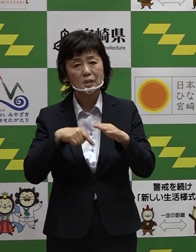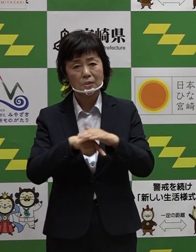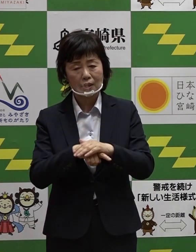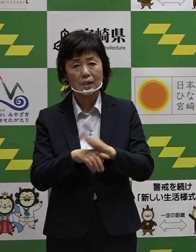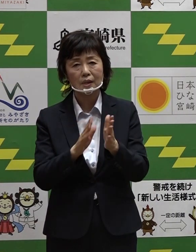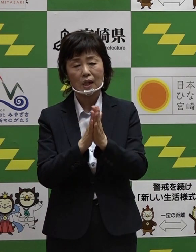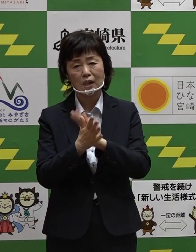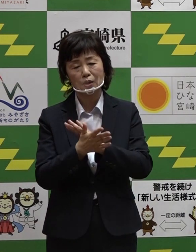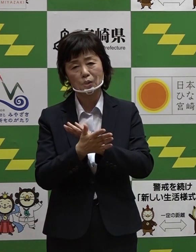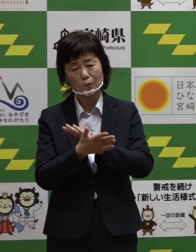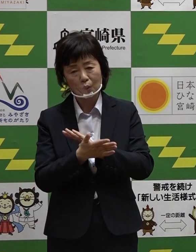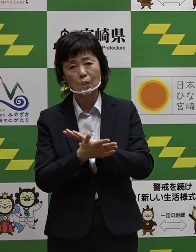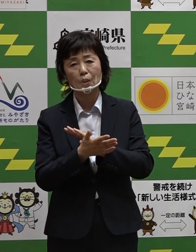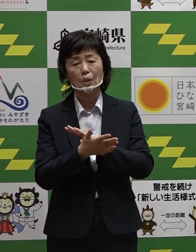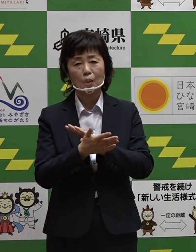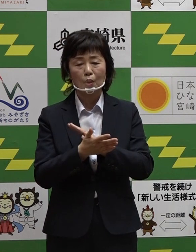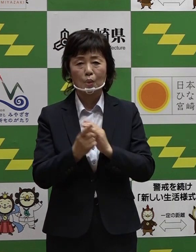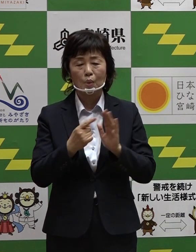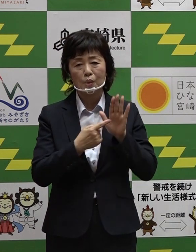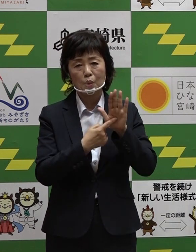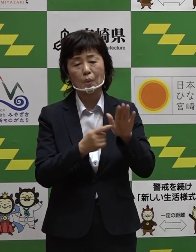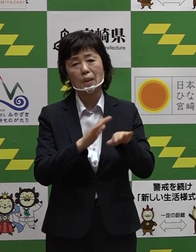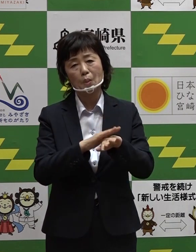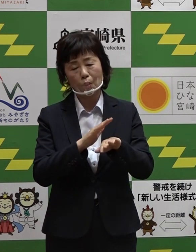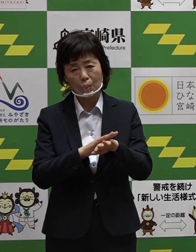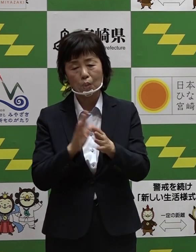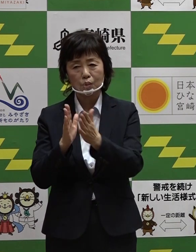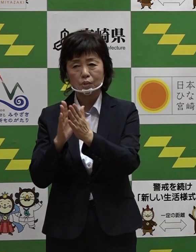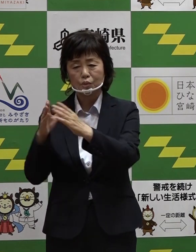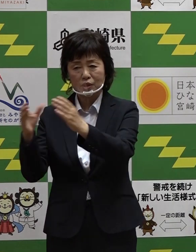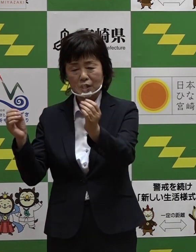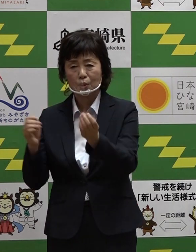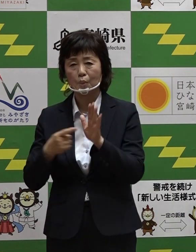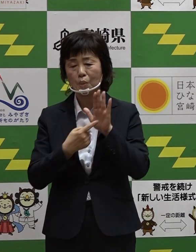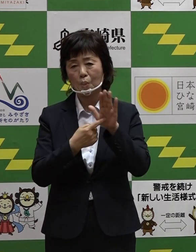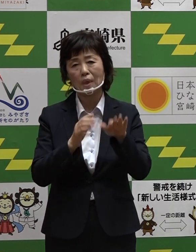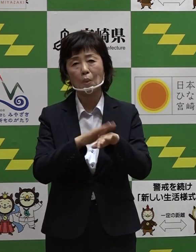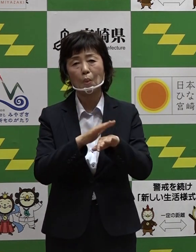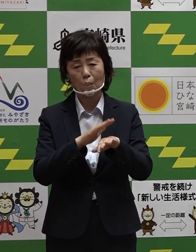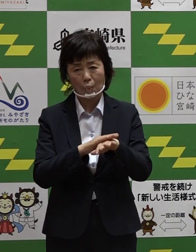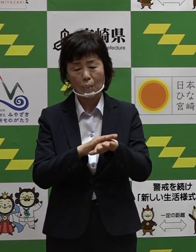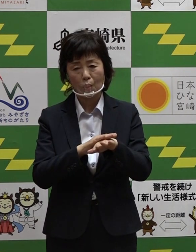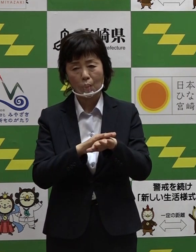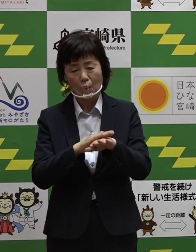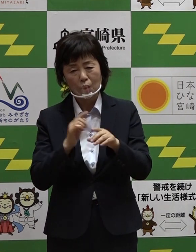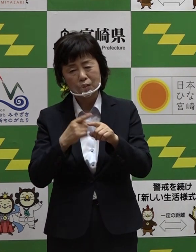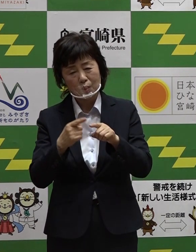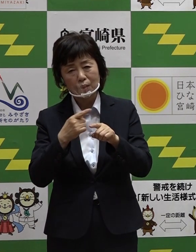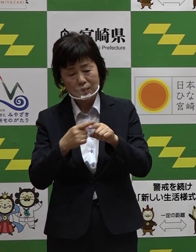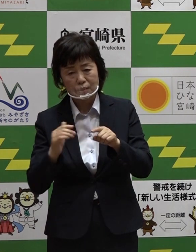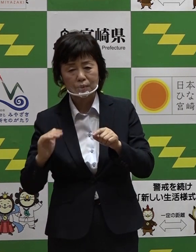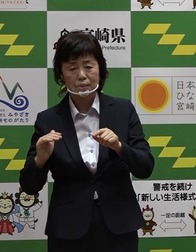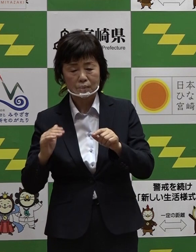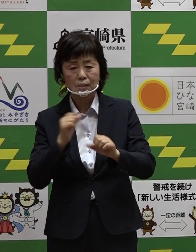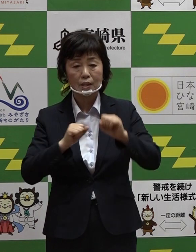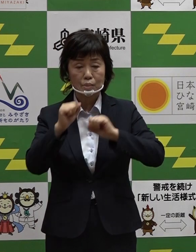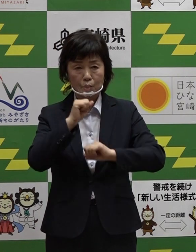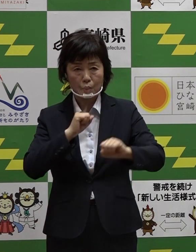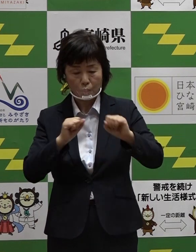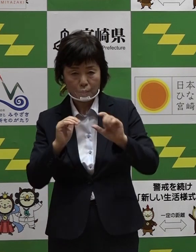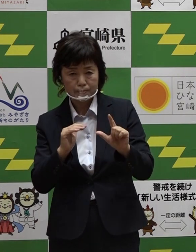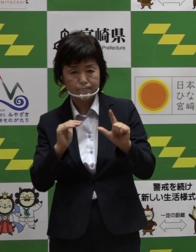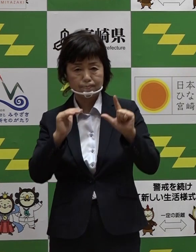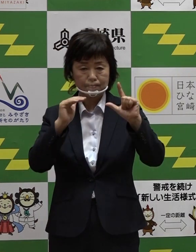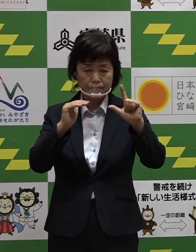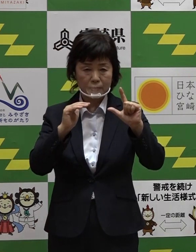独自の表現だし国の方の表現でありまして、まあ、段階的に活動を上げていくという中でですね、観